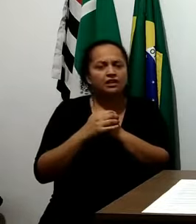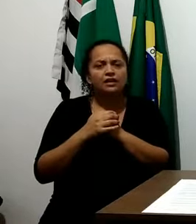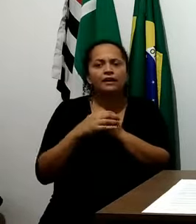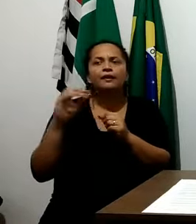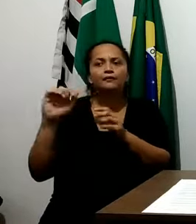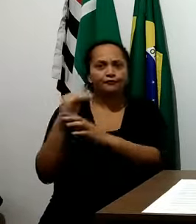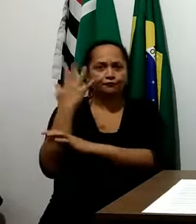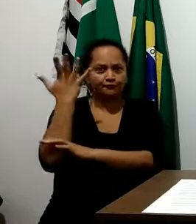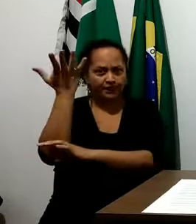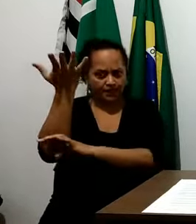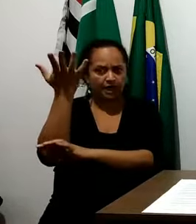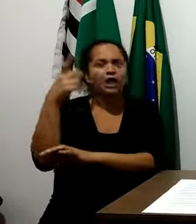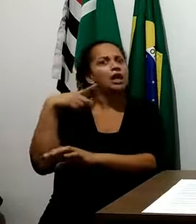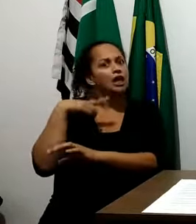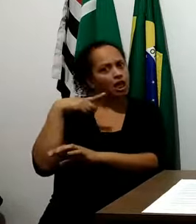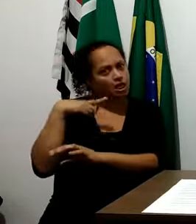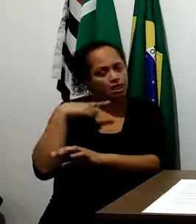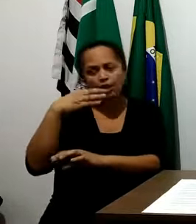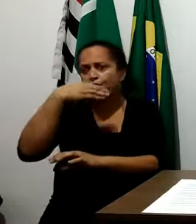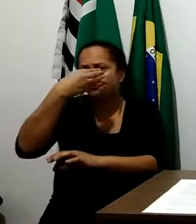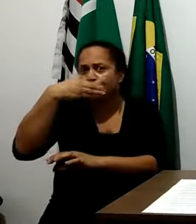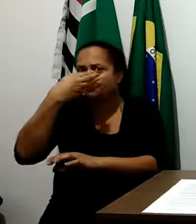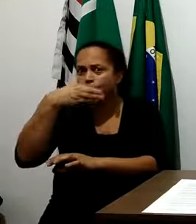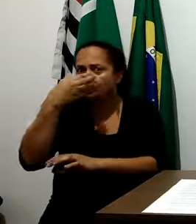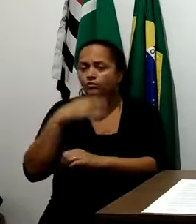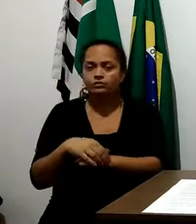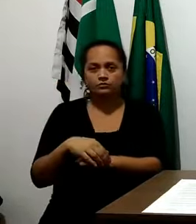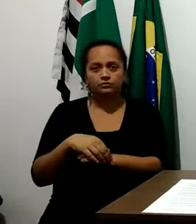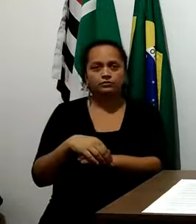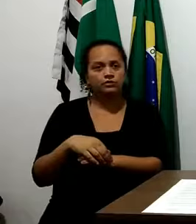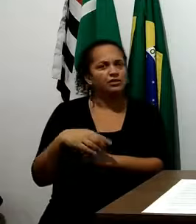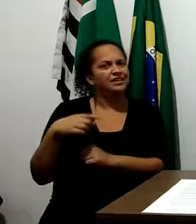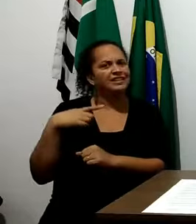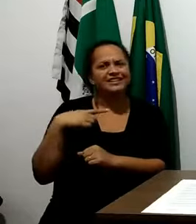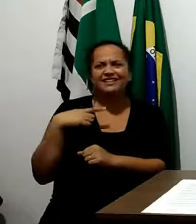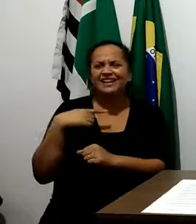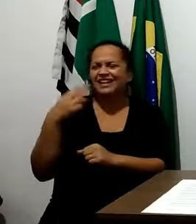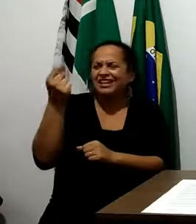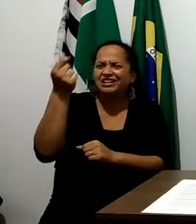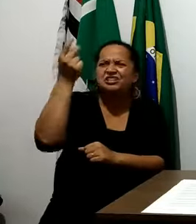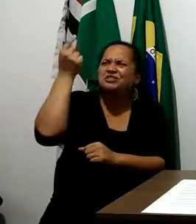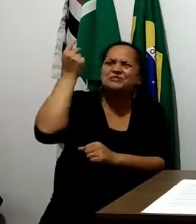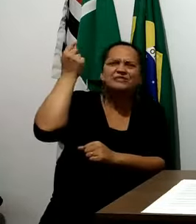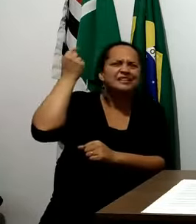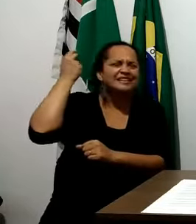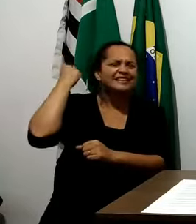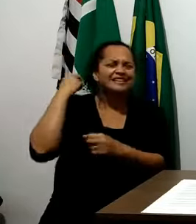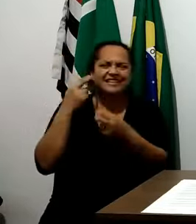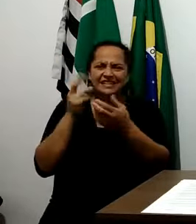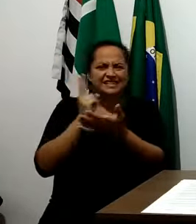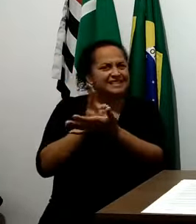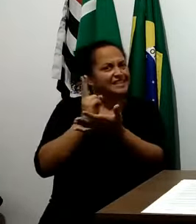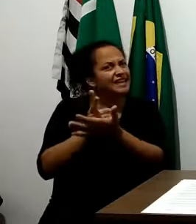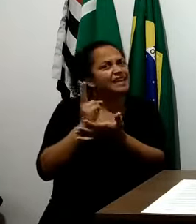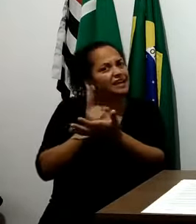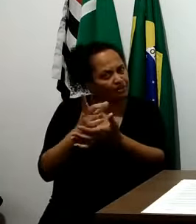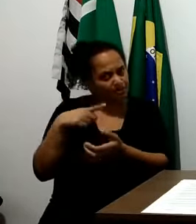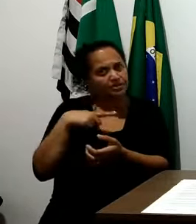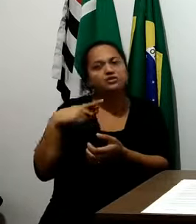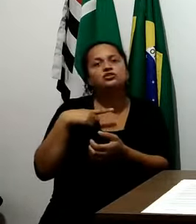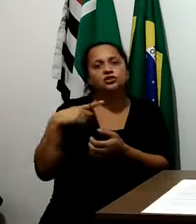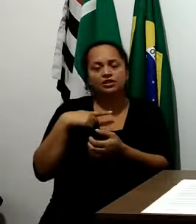comestível. E ela é cultivada em todas as civilizações do Mediterrâneo na antiguidade, incluindo